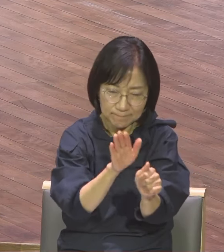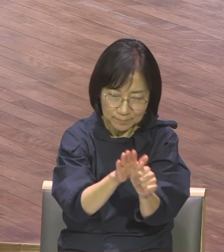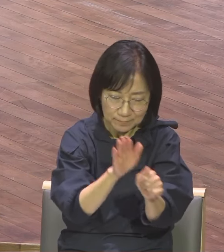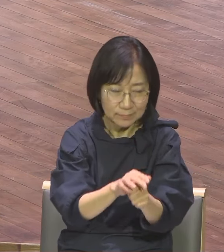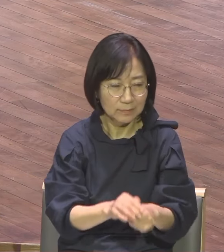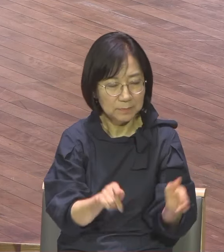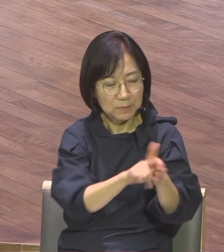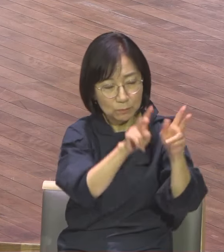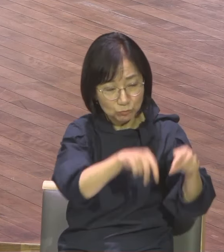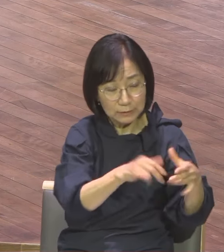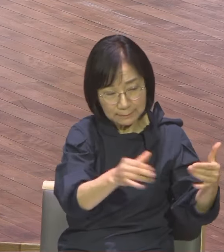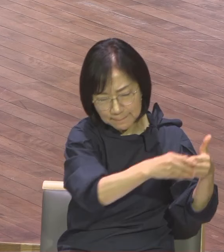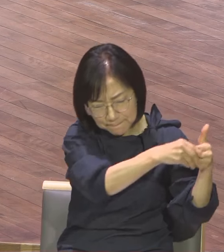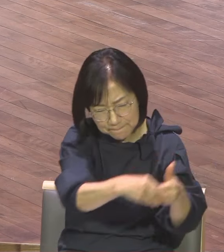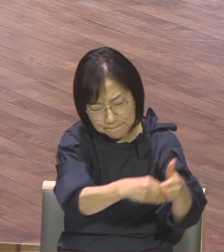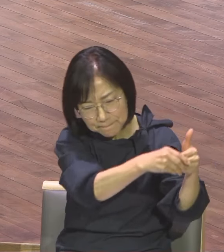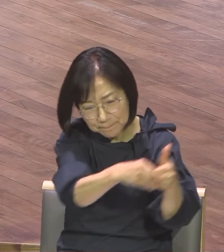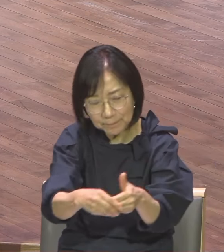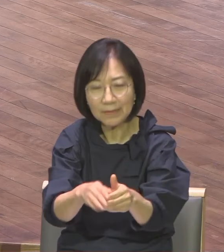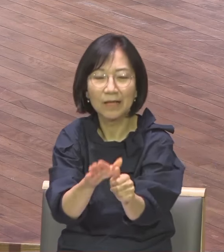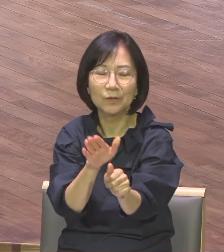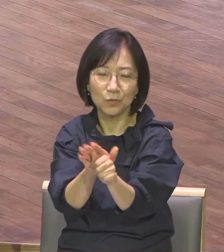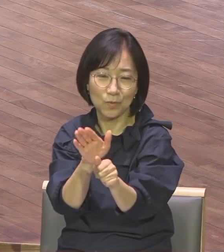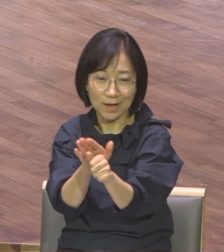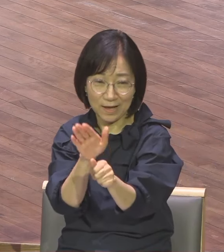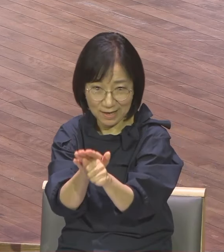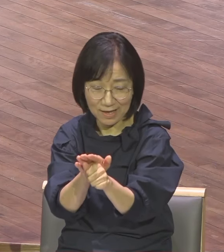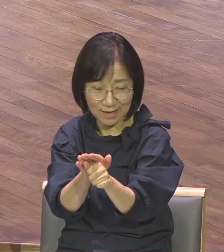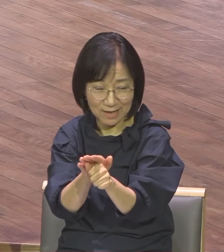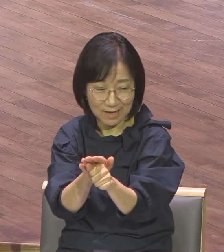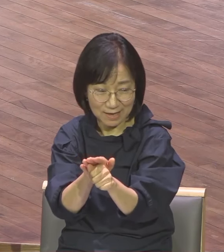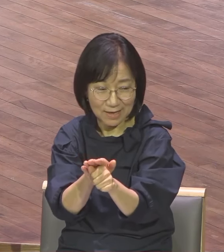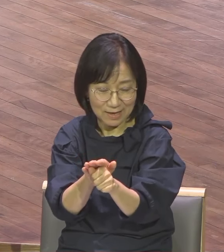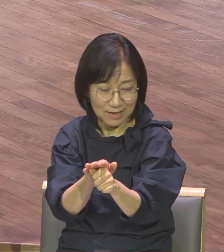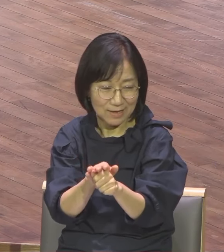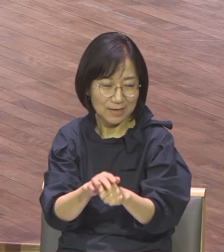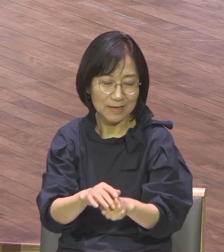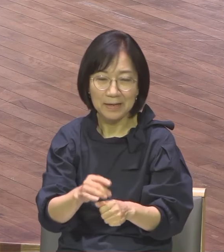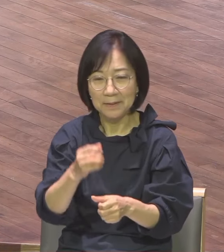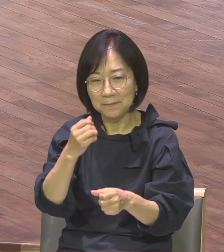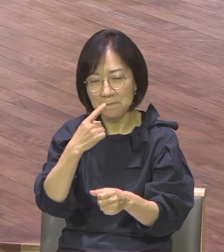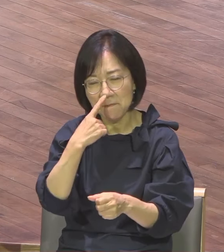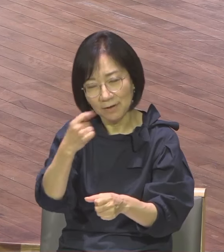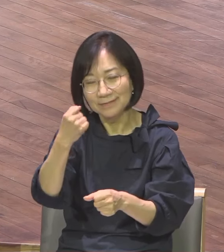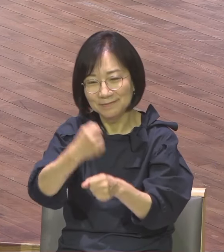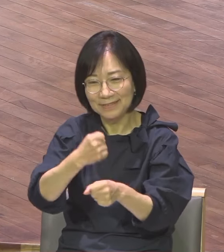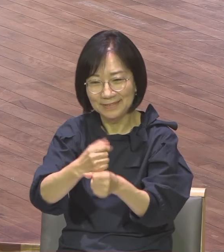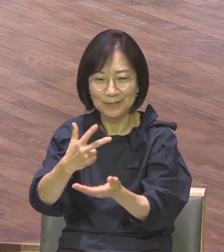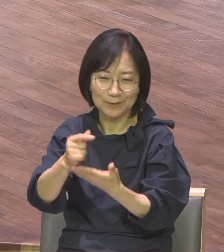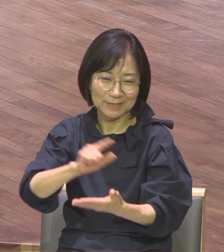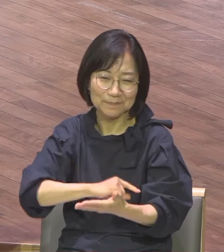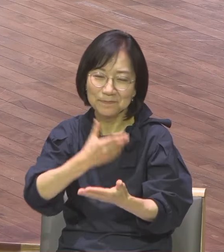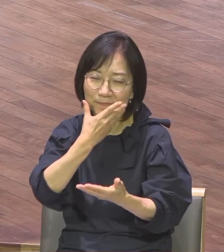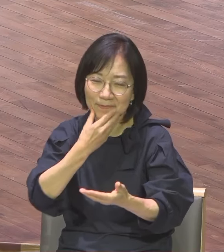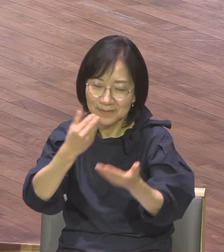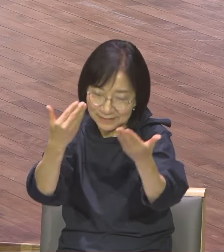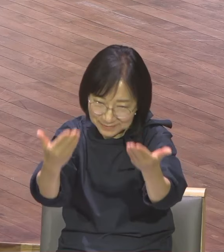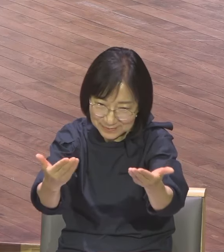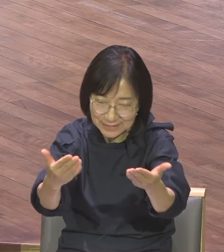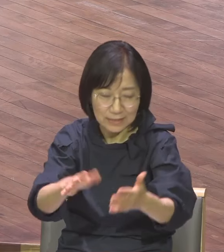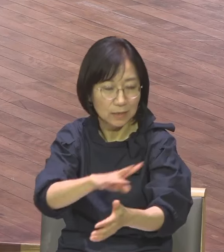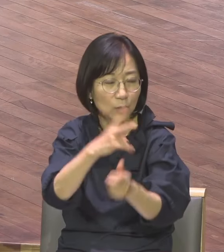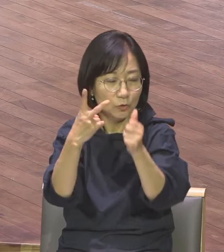자로 인도하는 이런 성경적 공동체를 멋지게 만드시기를 주님으로 축복합니다. 두 번째로